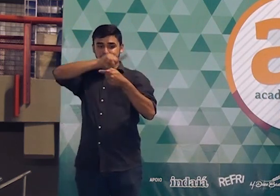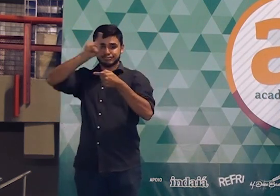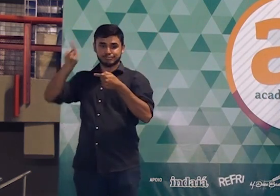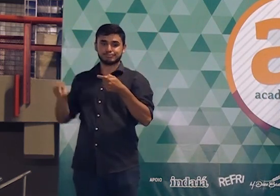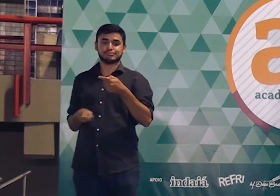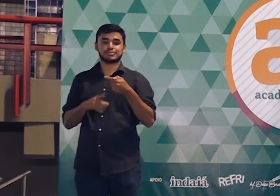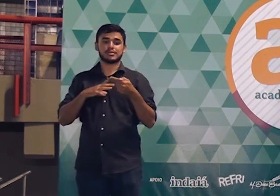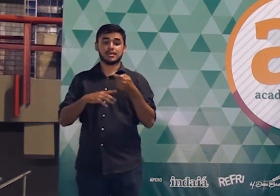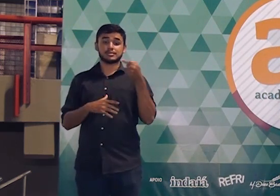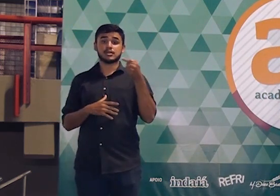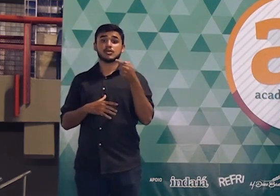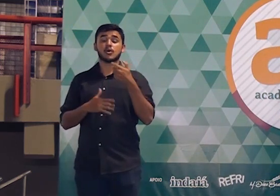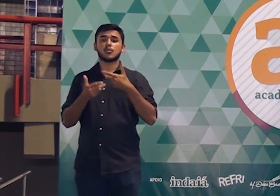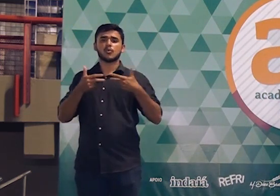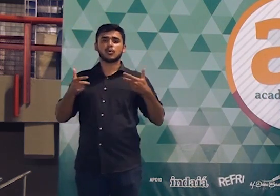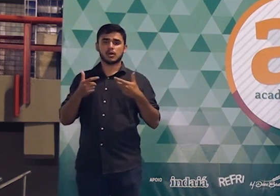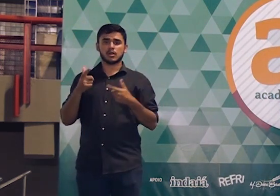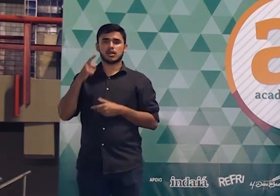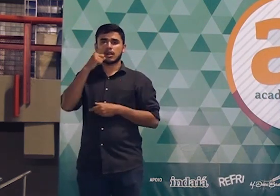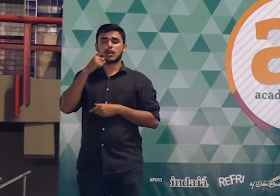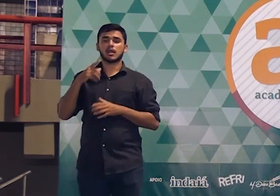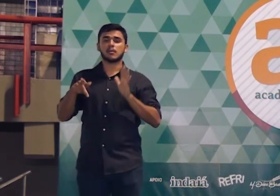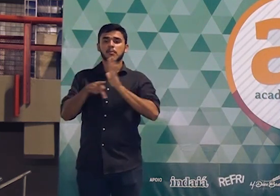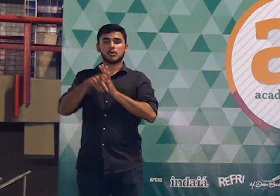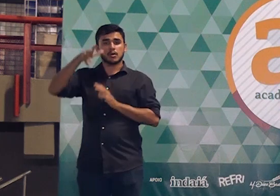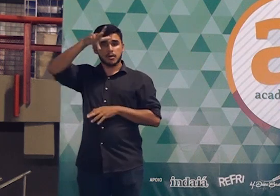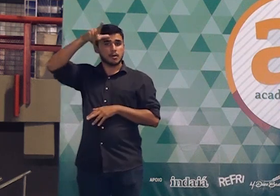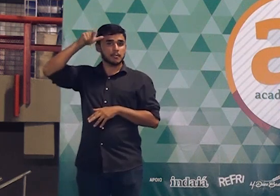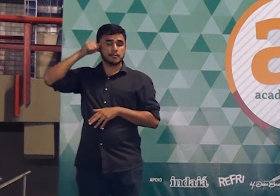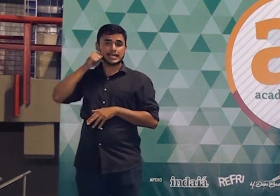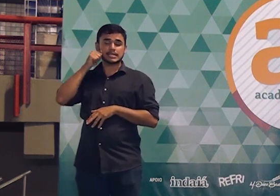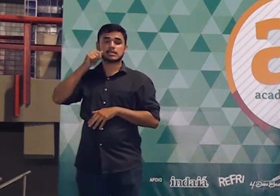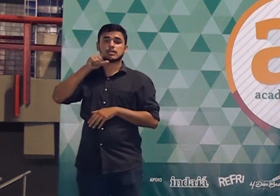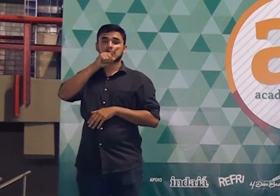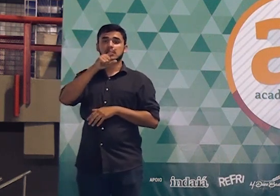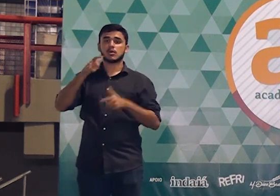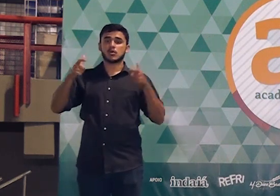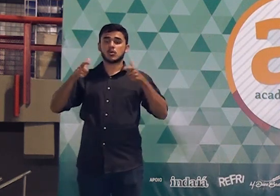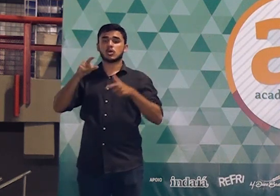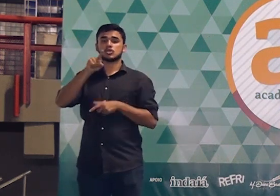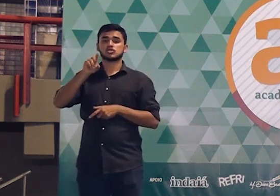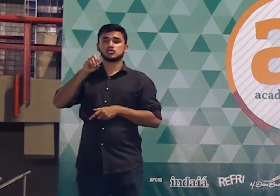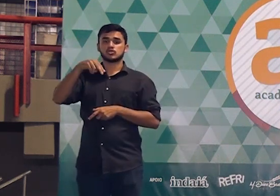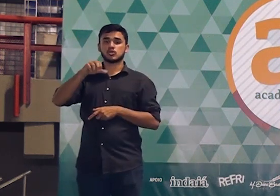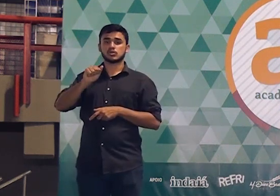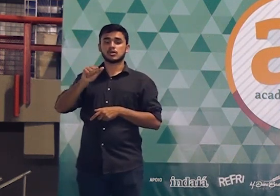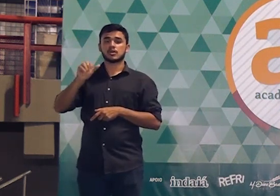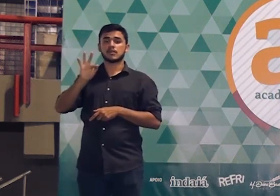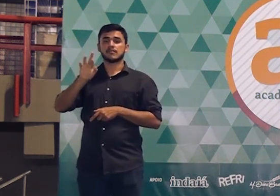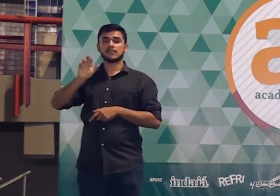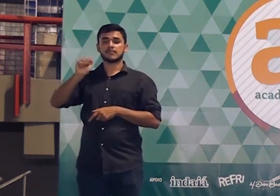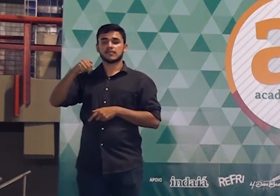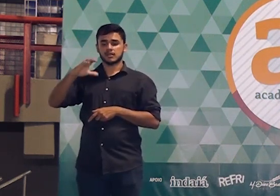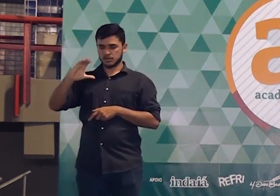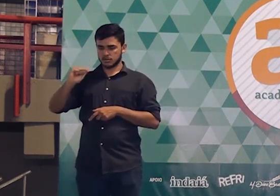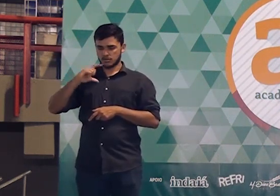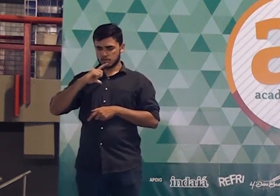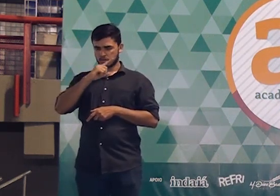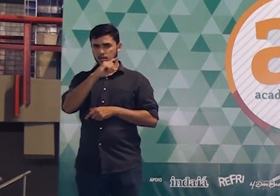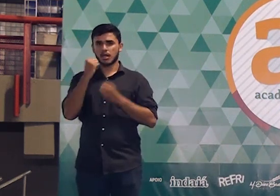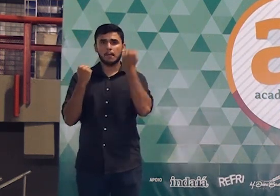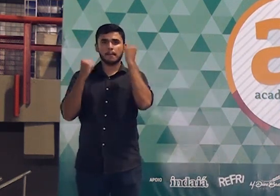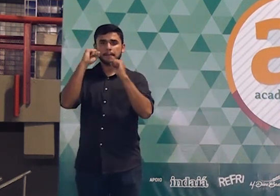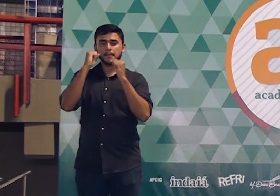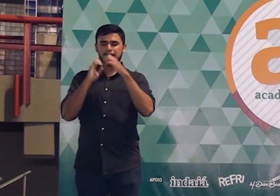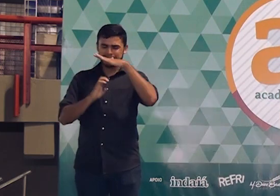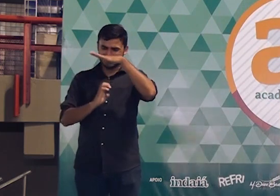já ouviram falar da Zona Franca de Manaus, não já? Todo mundo já ouviu falar da Zona Franca, não já? Por que que empresas